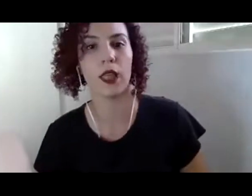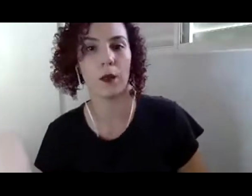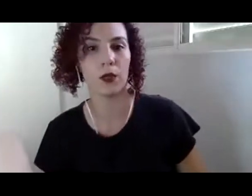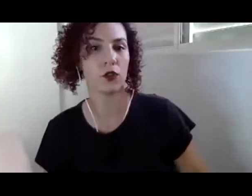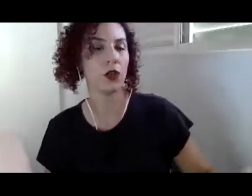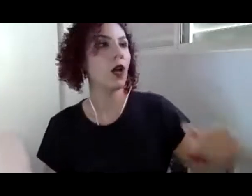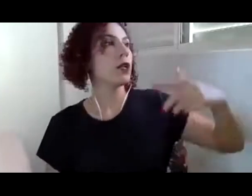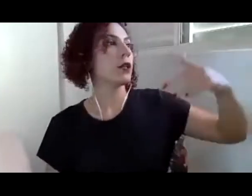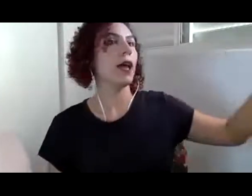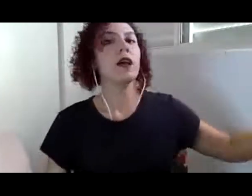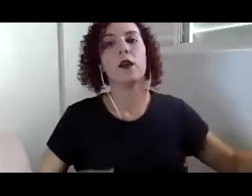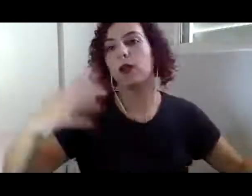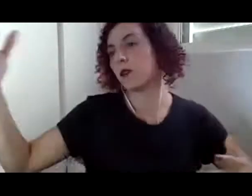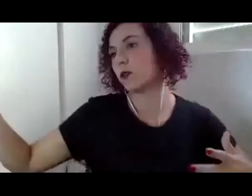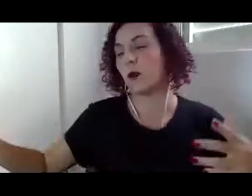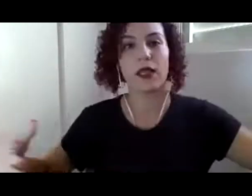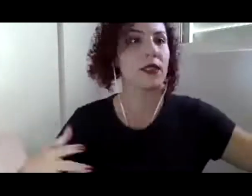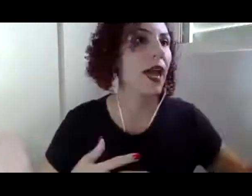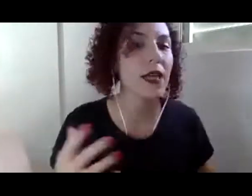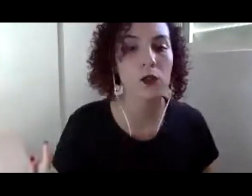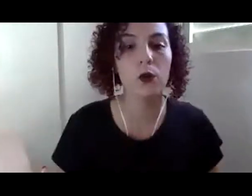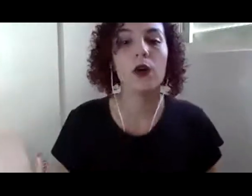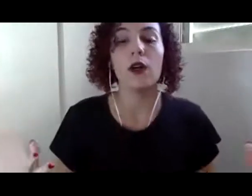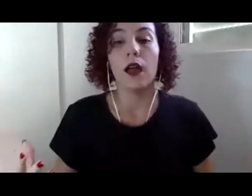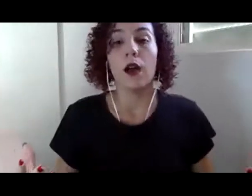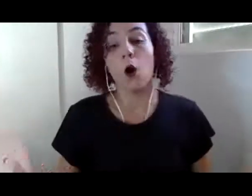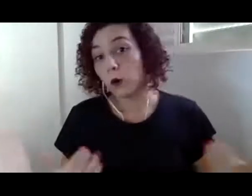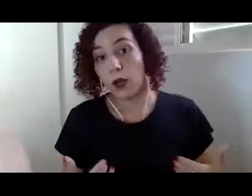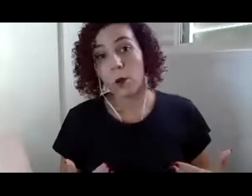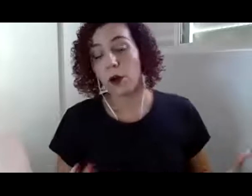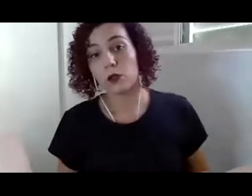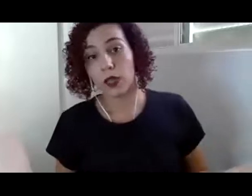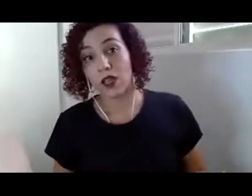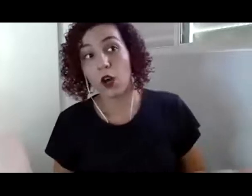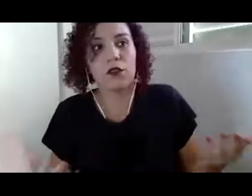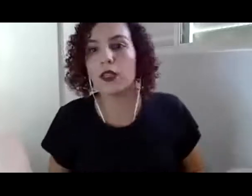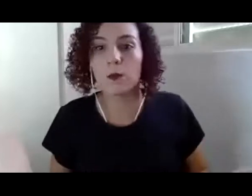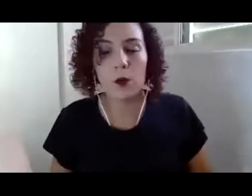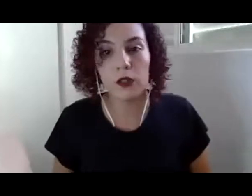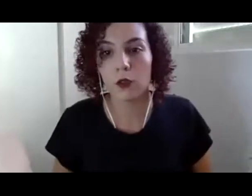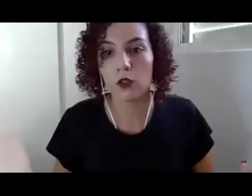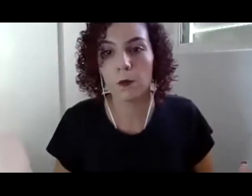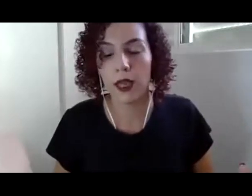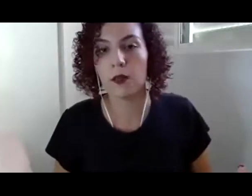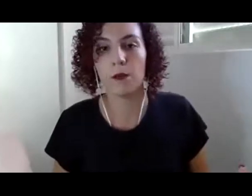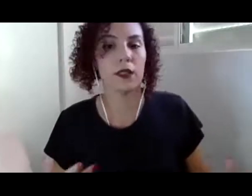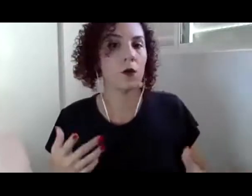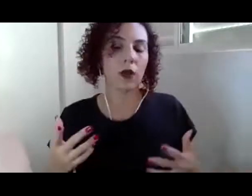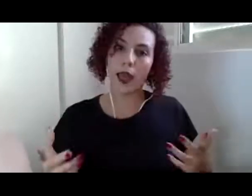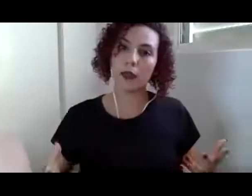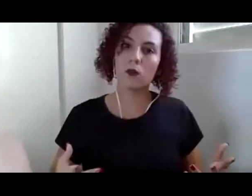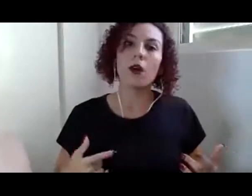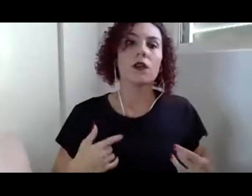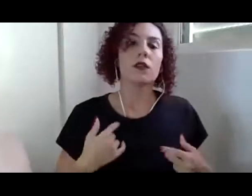ter um intérprete, né? Eu quero ter um acesso, ou eu posso ter 90% de perda, mas